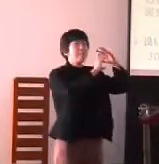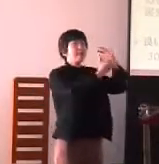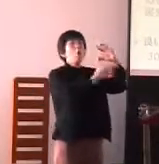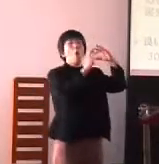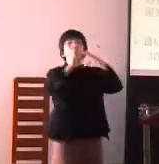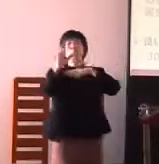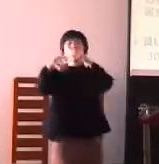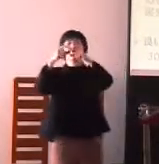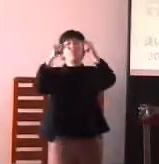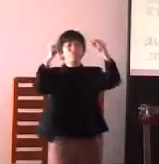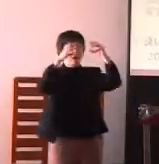霊の実をいただいて